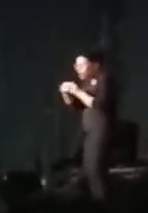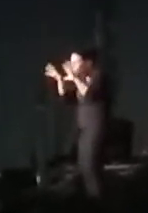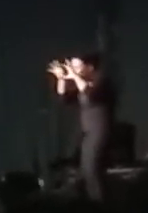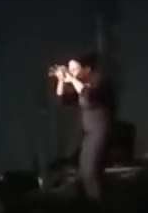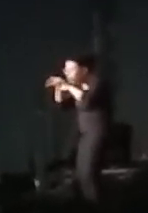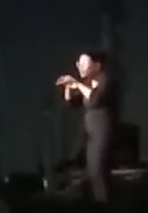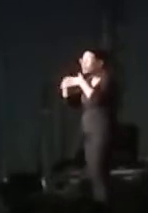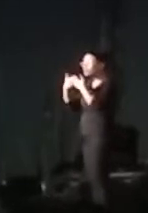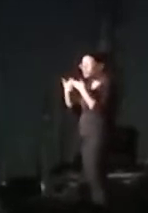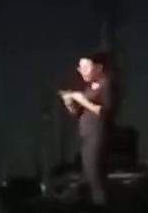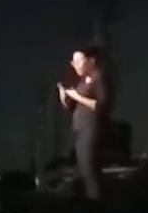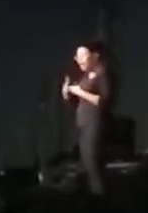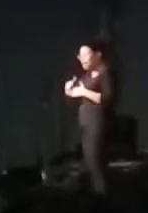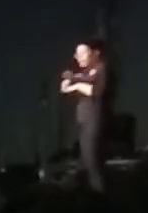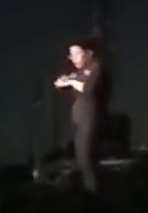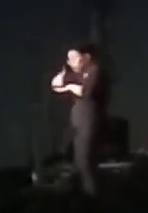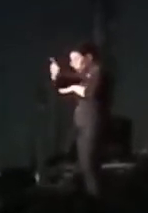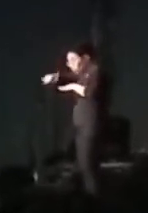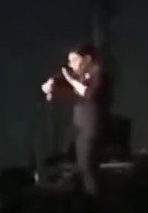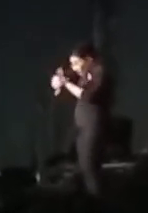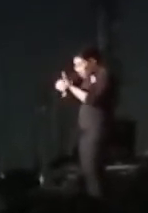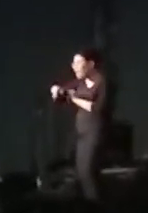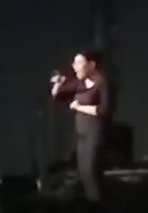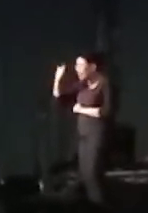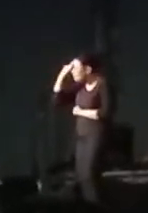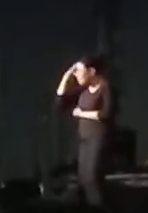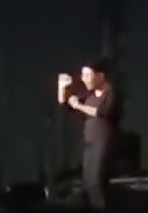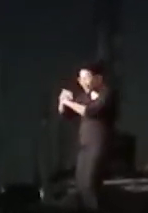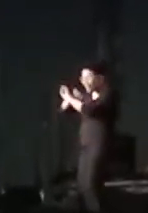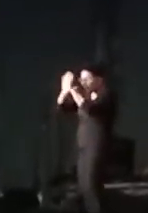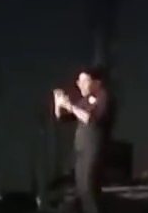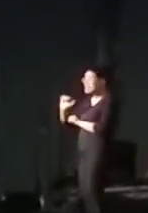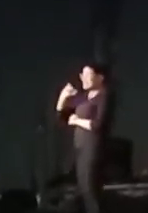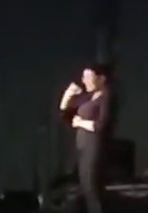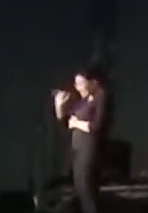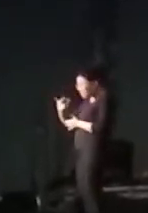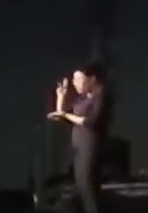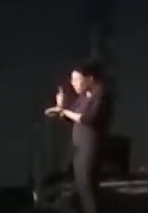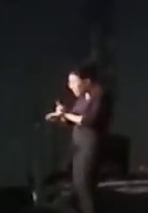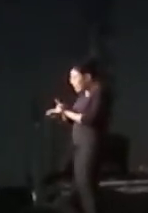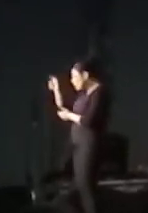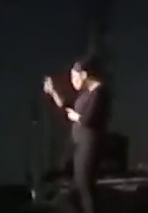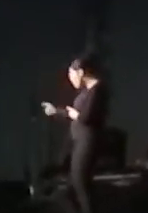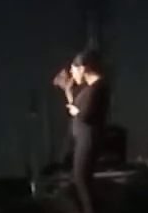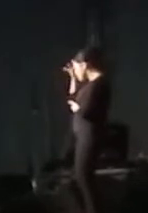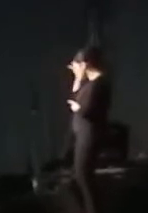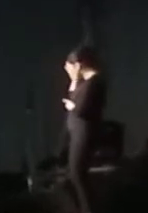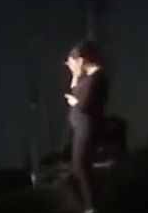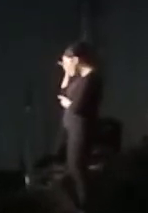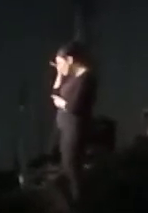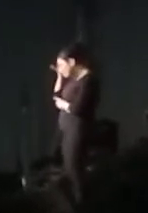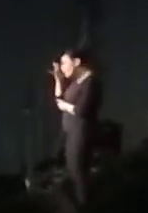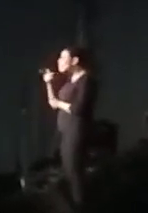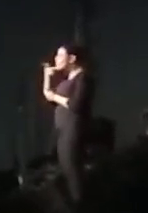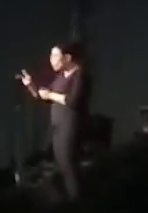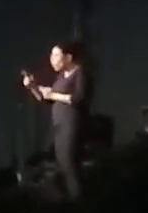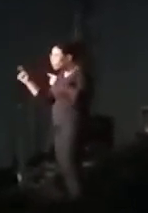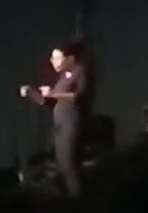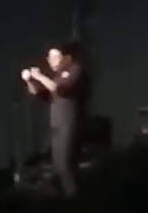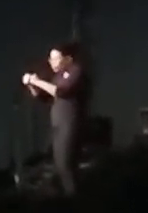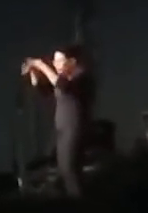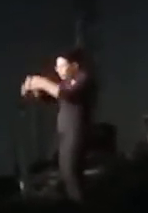a reprodução é para isso, para você entender se aquilo está se é coerente, o discurso com o fato.